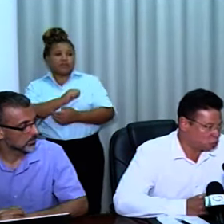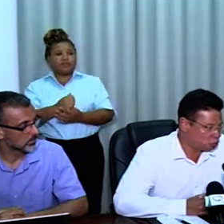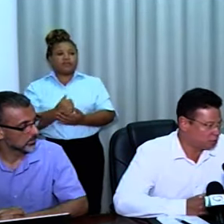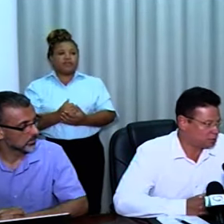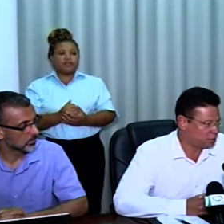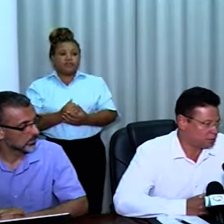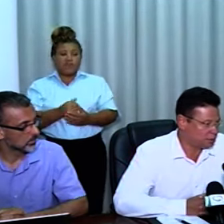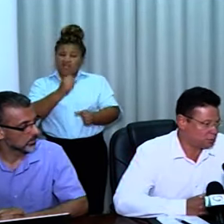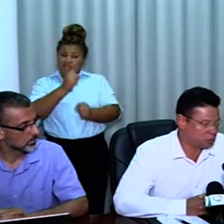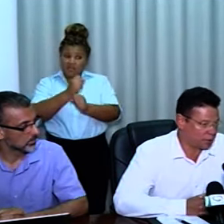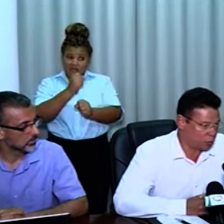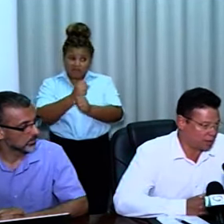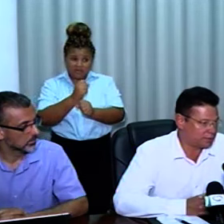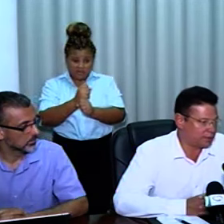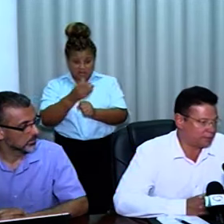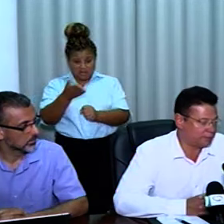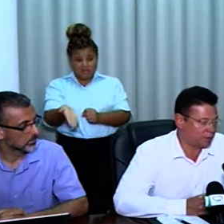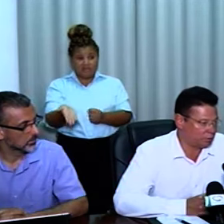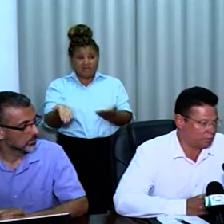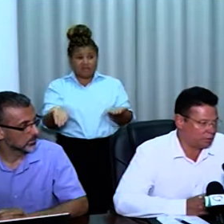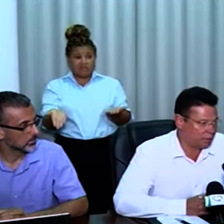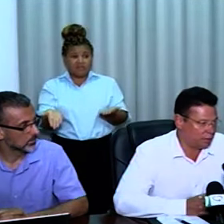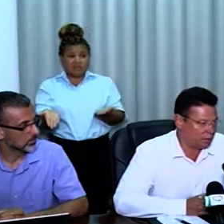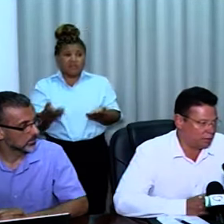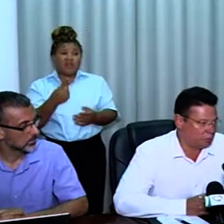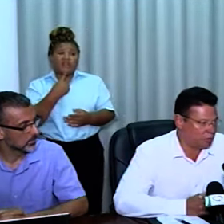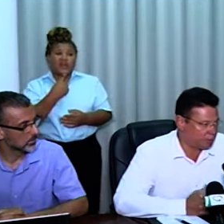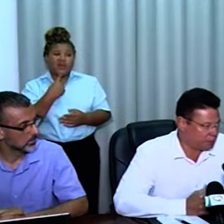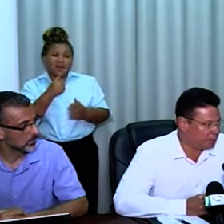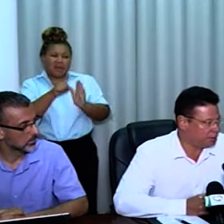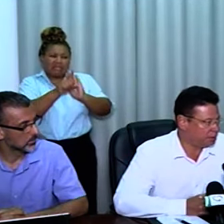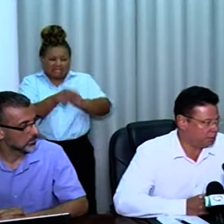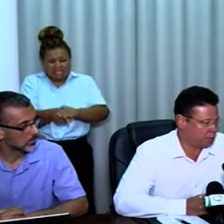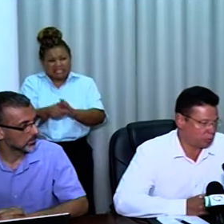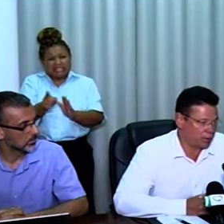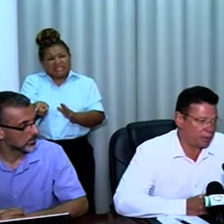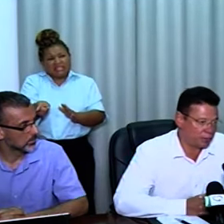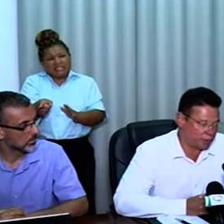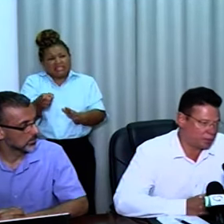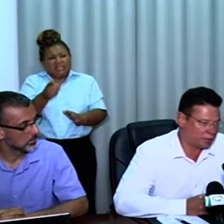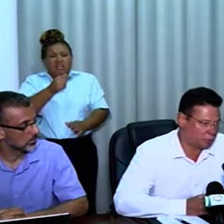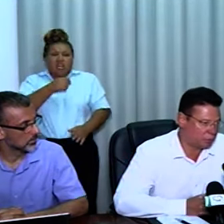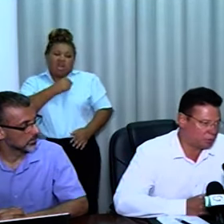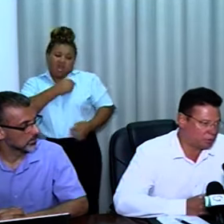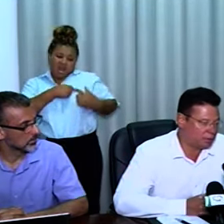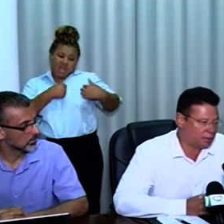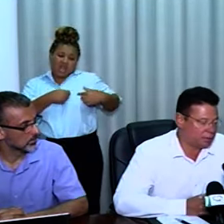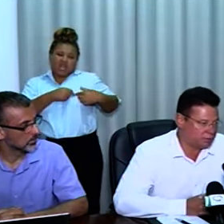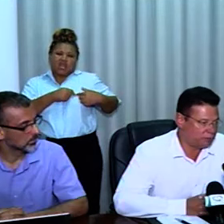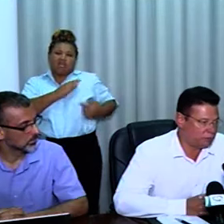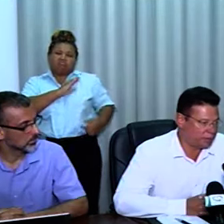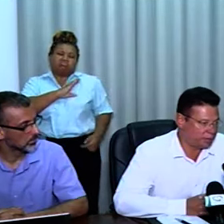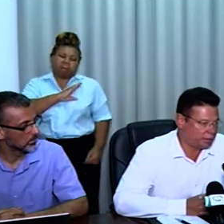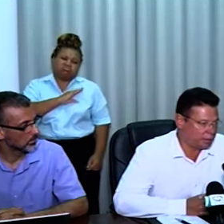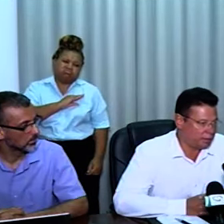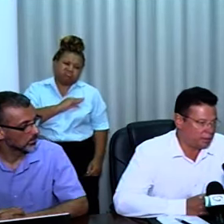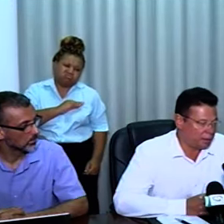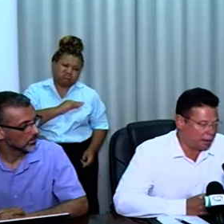tous les autres décroisés. Et mon demande public, nous sommes en appel public pour, s'il vous